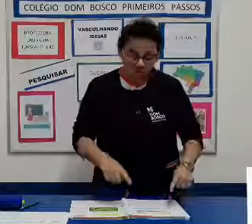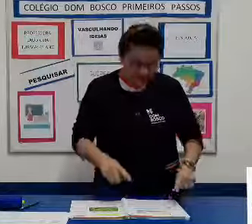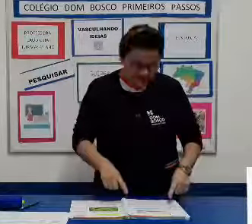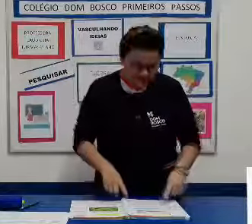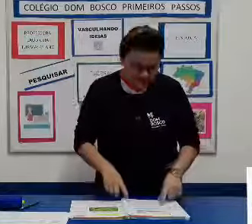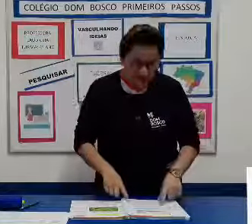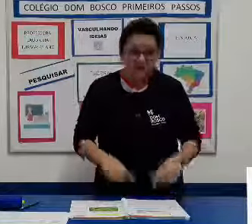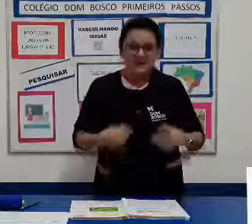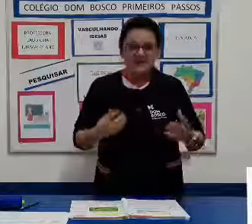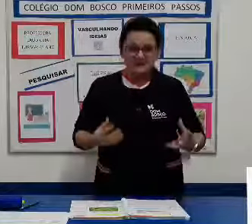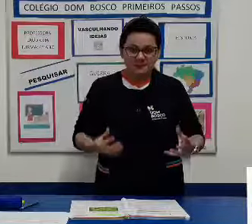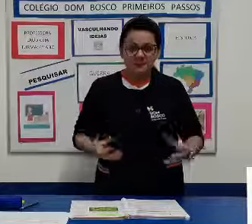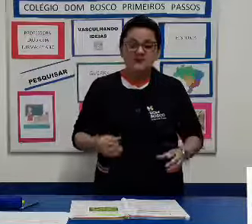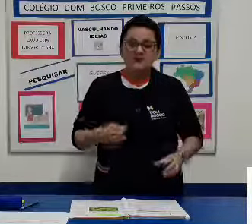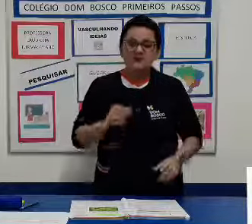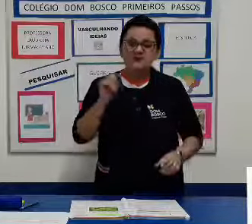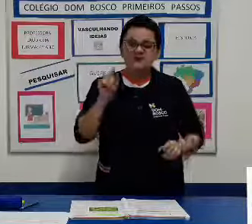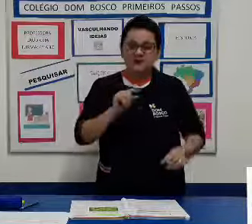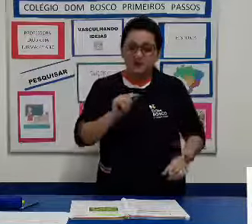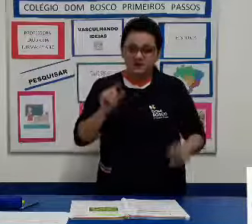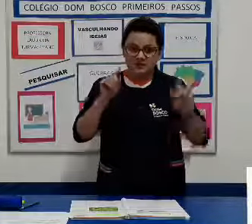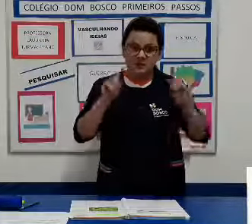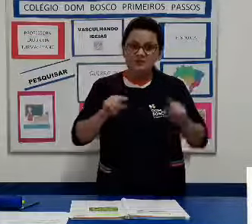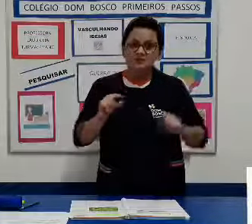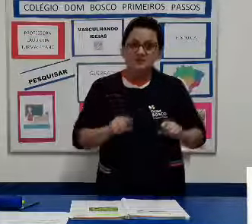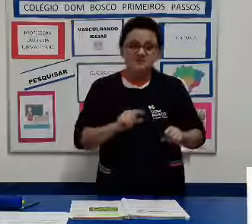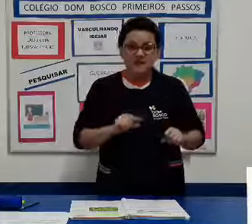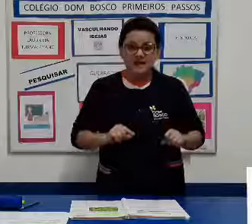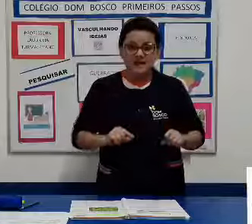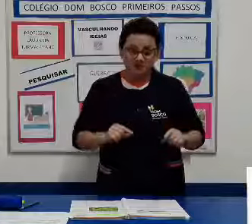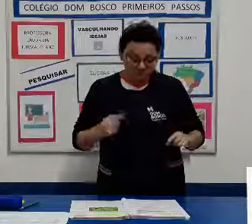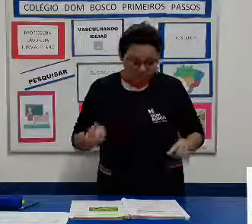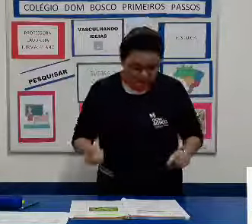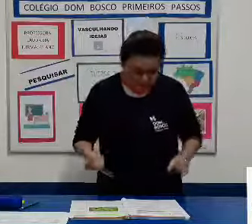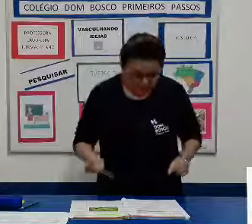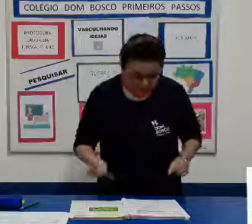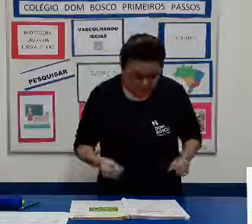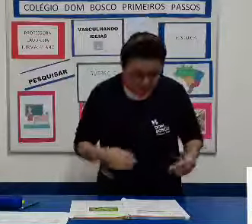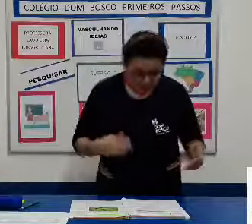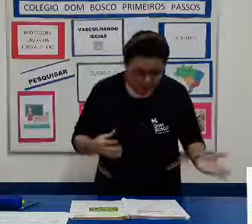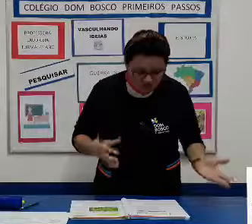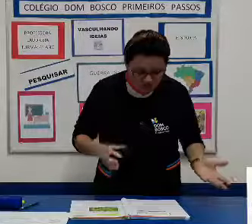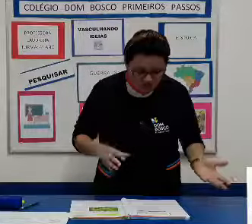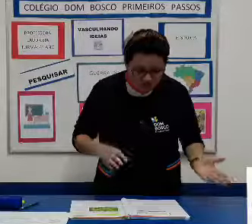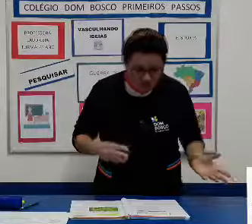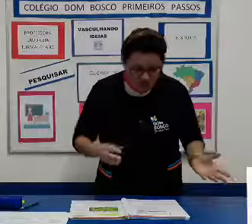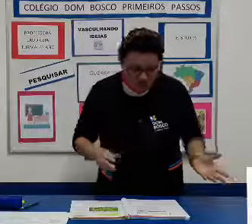Então vocês vão ler a tabela e tem uma lacuna e vocês vão assinalar. Então, onde, por exemplo, somente grupos mais pobres